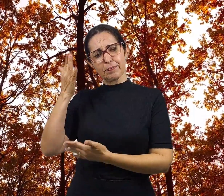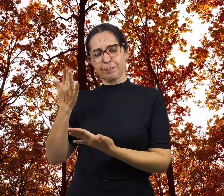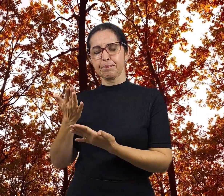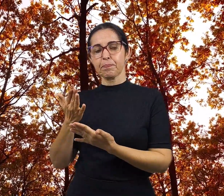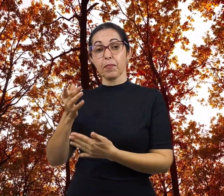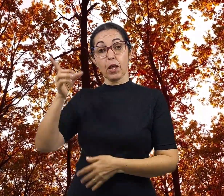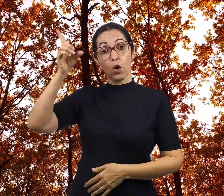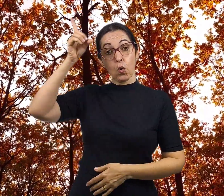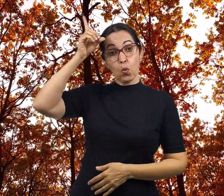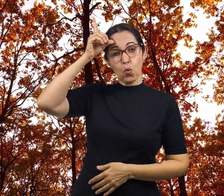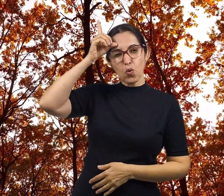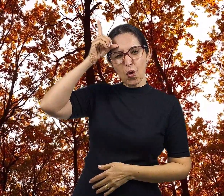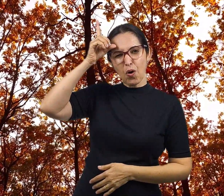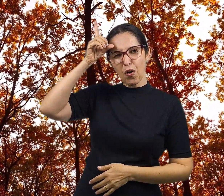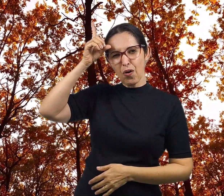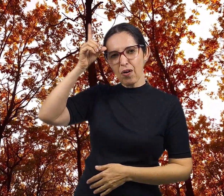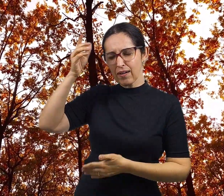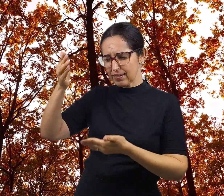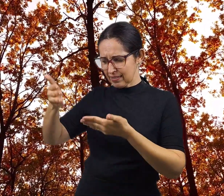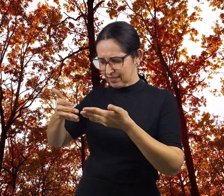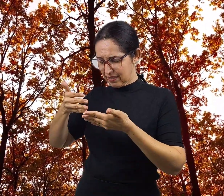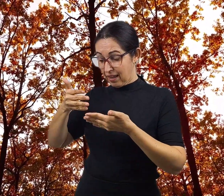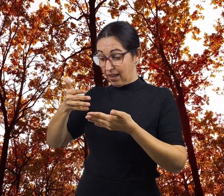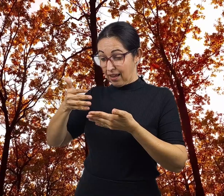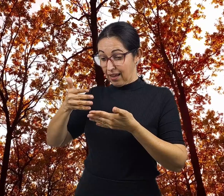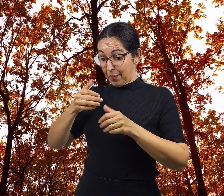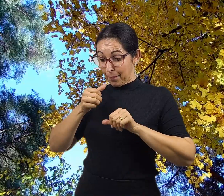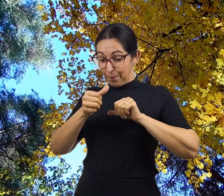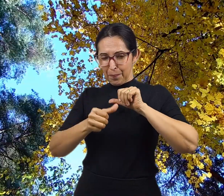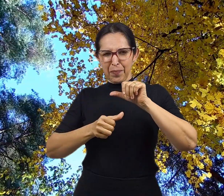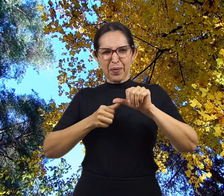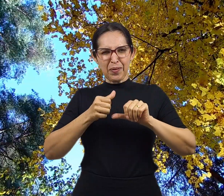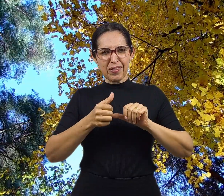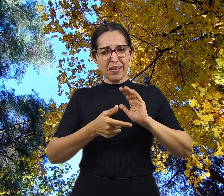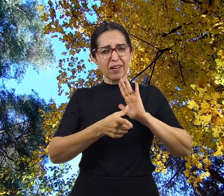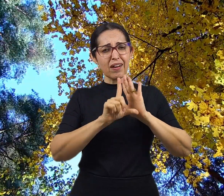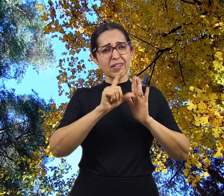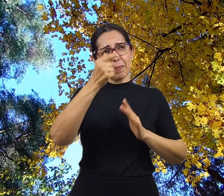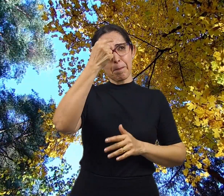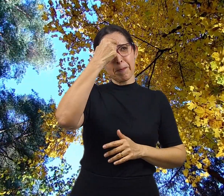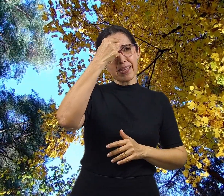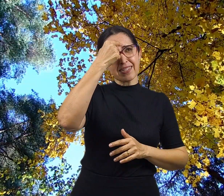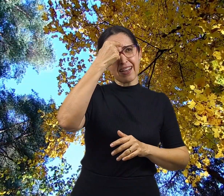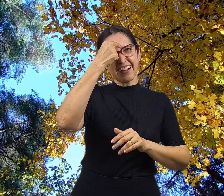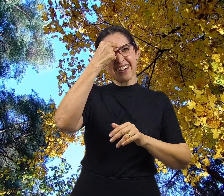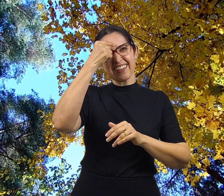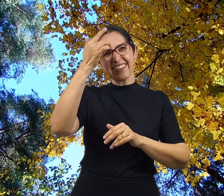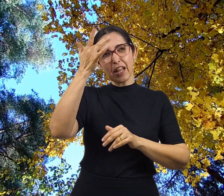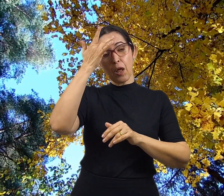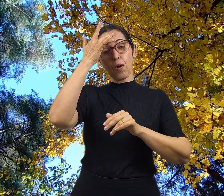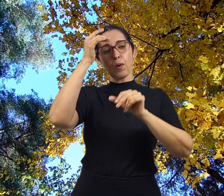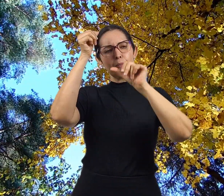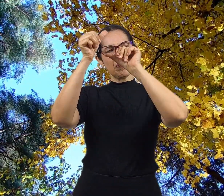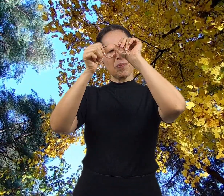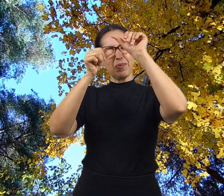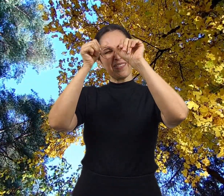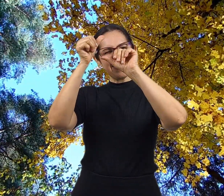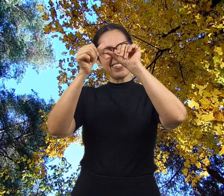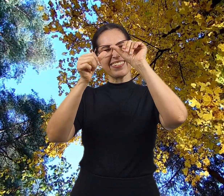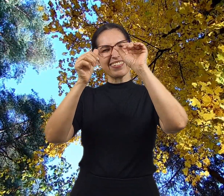é a rocha moldando. Nós tínhamos a nossa maneira de pensar, a nossa maneira de agir, mas o dia que